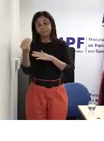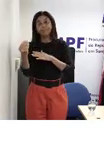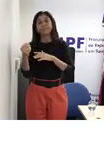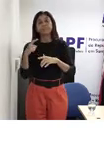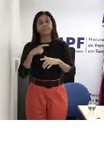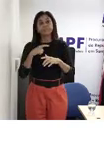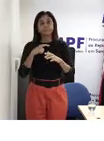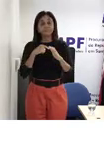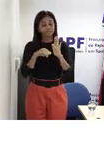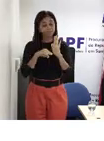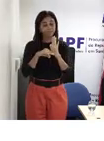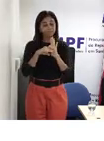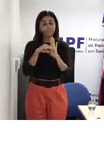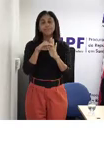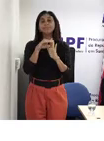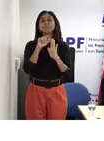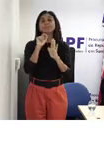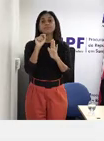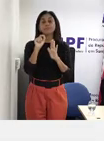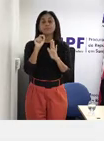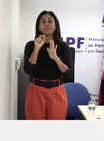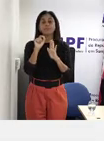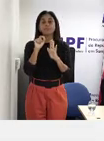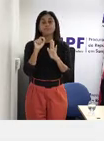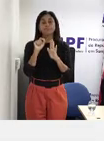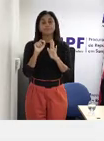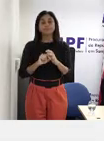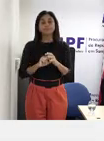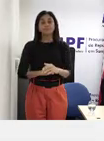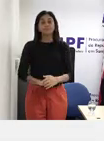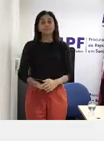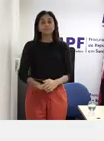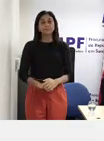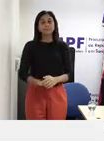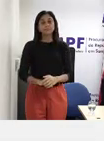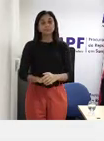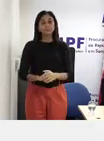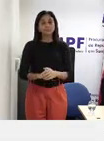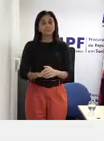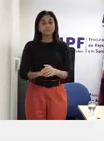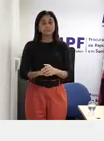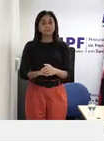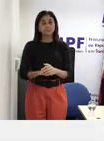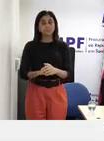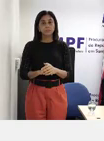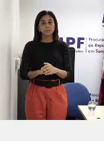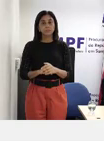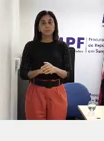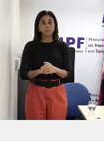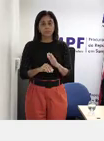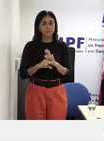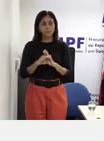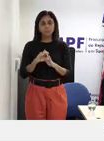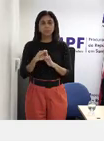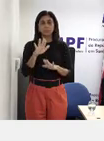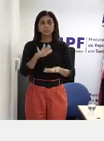o Brasil ocupa o segundo lugar só perdendo para Tailândia tentar recuperar essa esses dados aqui porque eles é no nosso